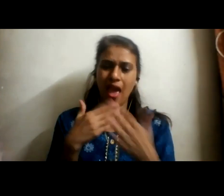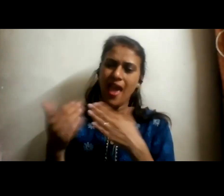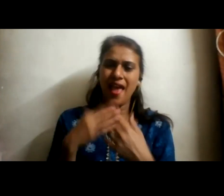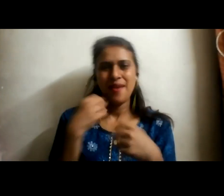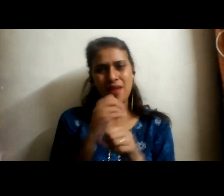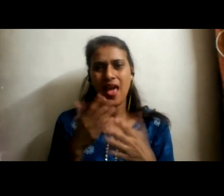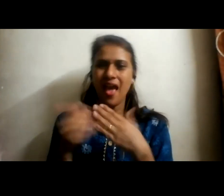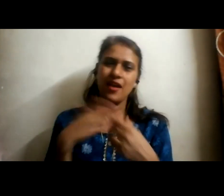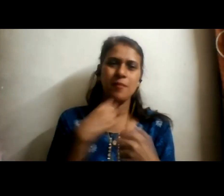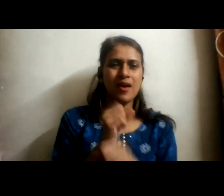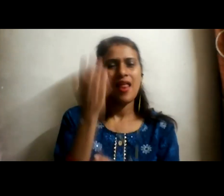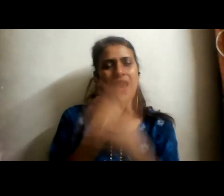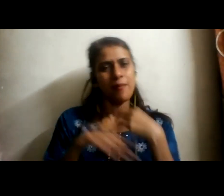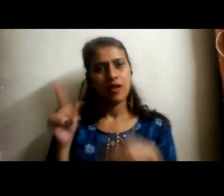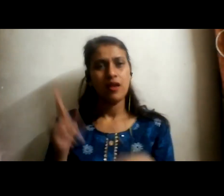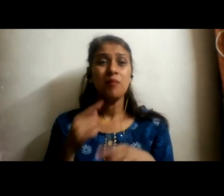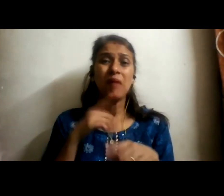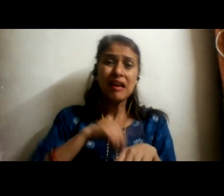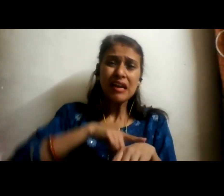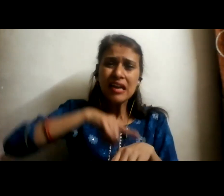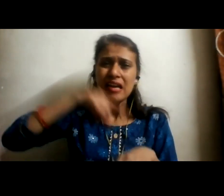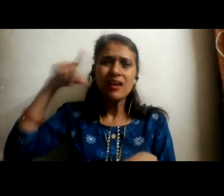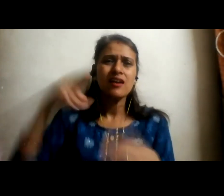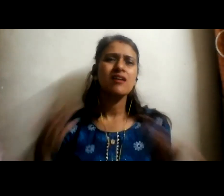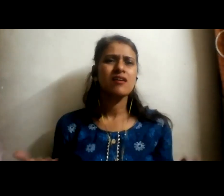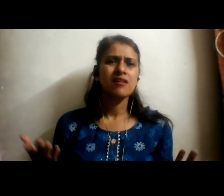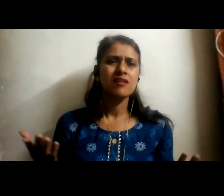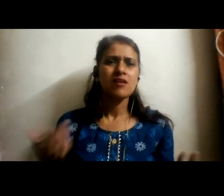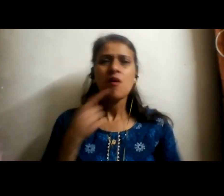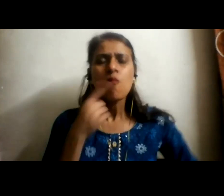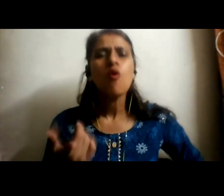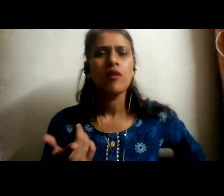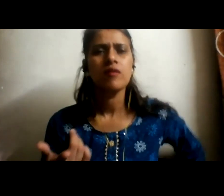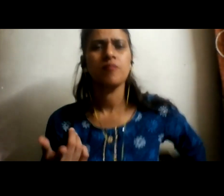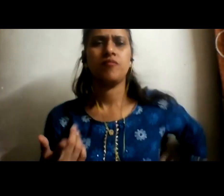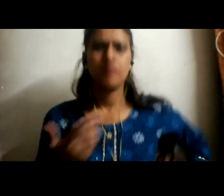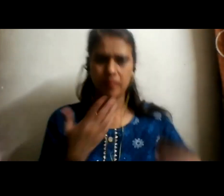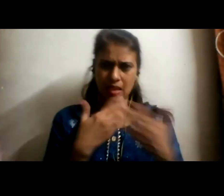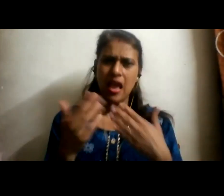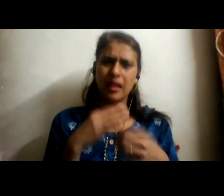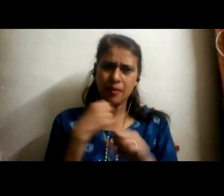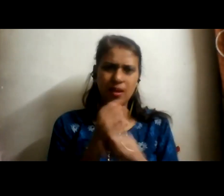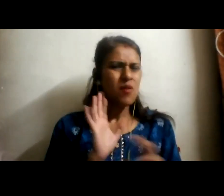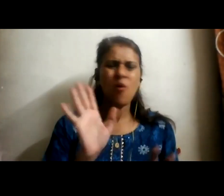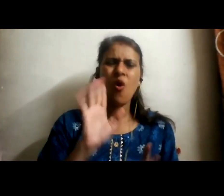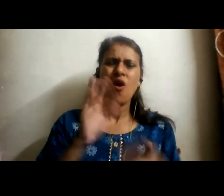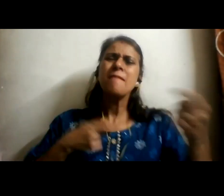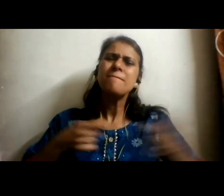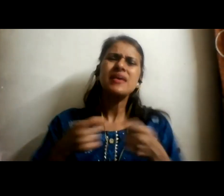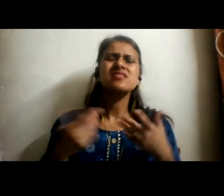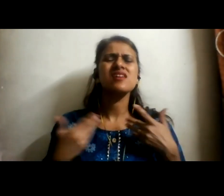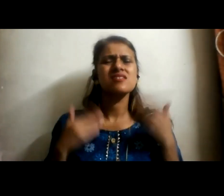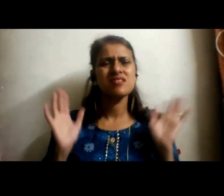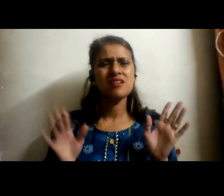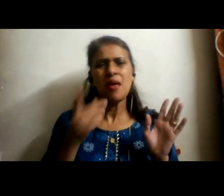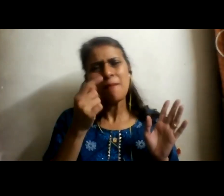मेड बाय पर्सन्स विद डिसेबिलिटी हैंडमेड। अरे किसने कहा है कि हैंडमेड ही बोलना है, हम तो एंटरप्रेन्योरियल वेंचर में है ना, हमें तो